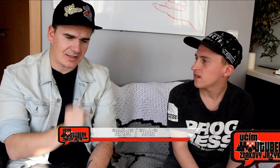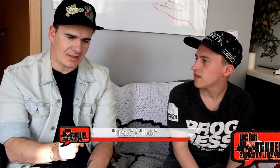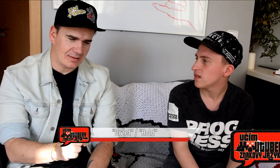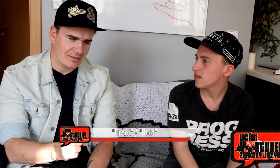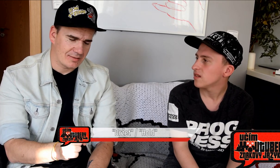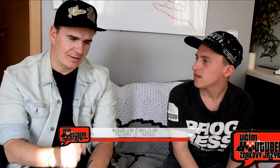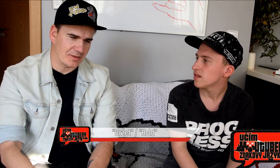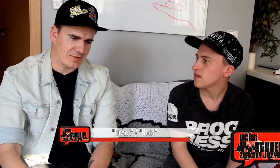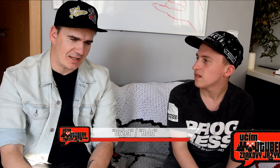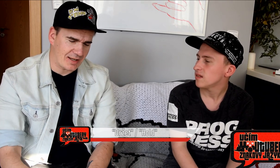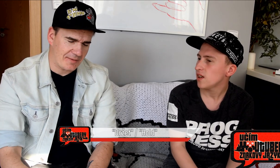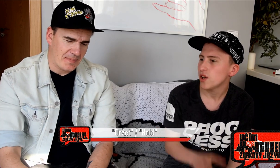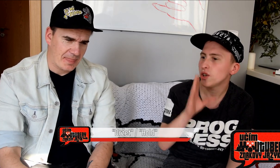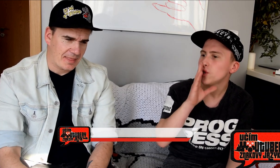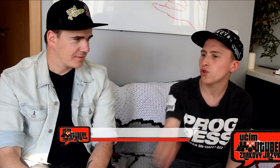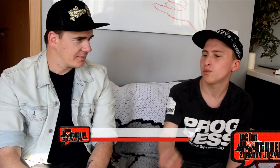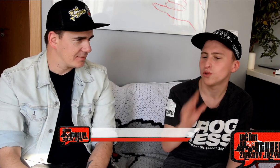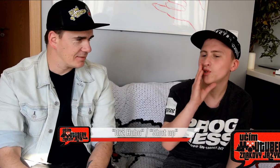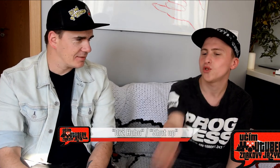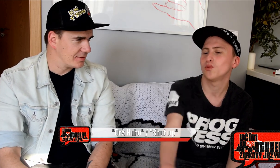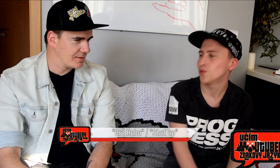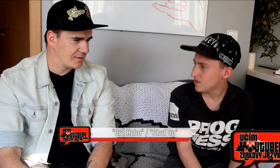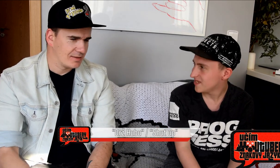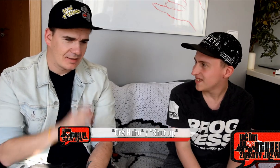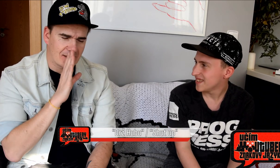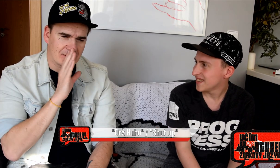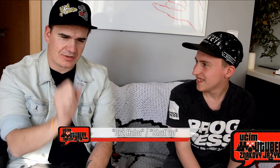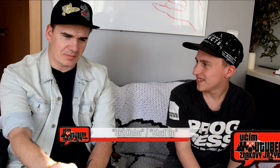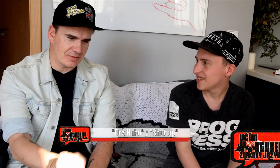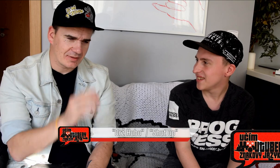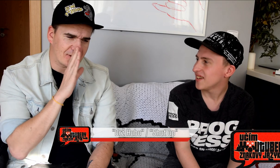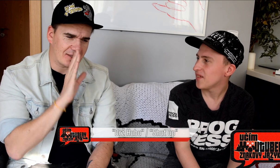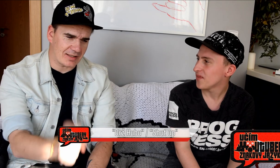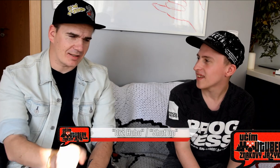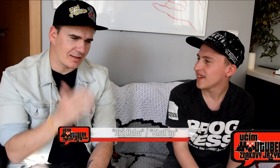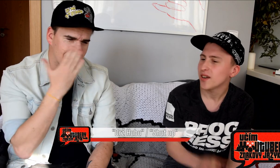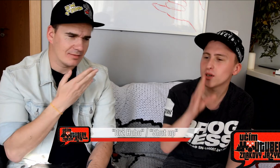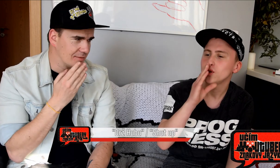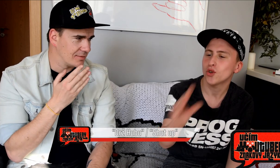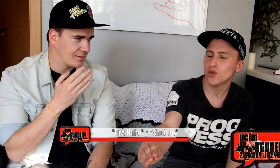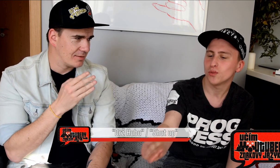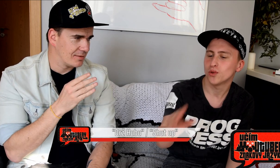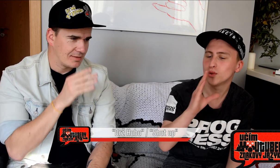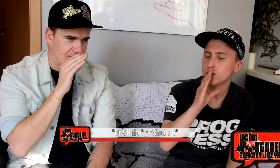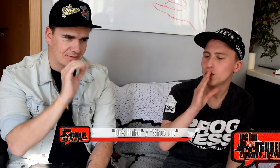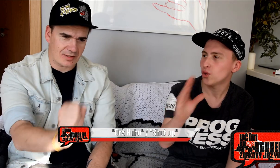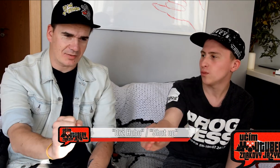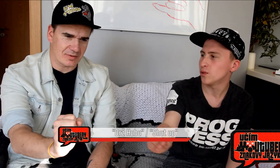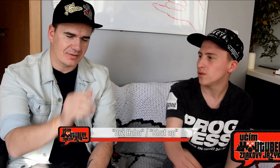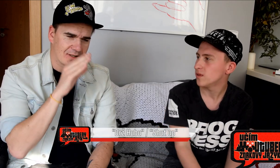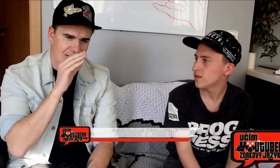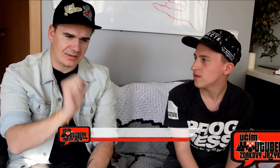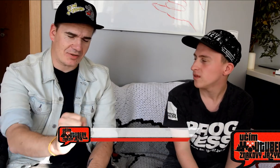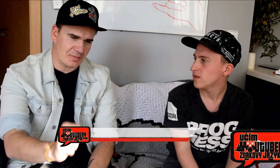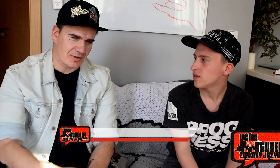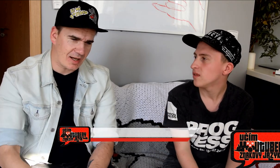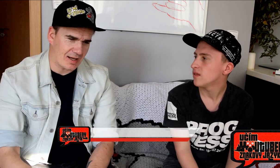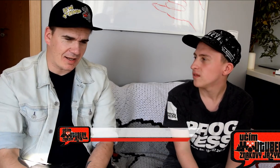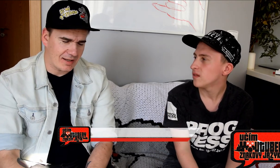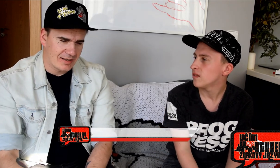Držet. Dobře. Takže držubu. Držubu, to se dělá takhle, jo? Jo, držubu. Držubu. Držubu. A